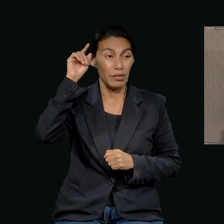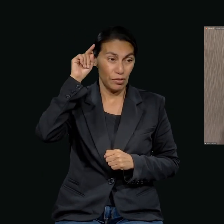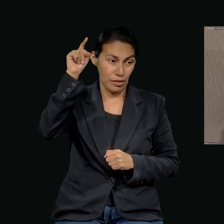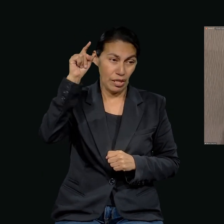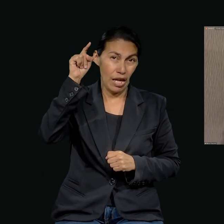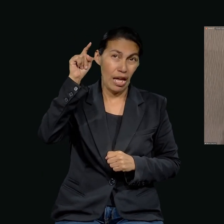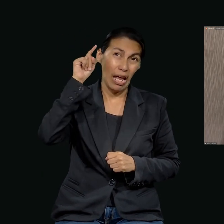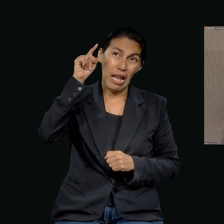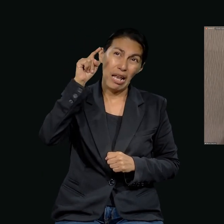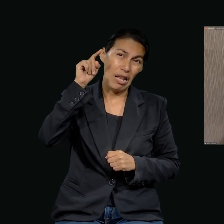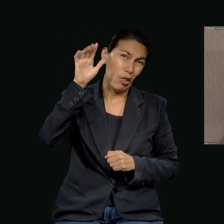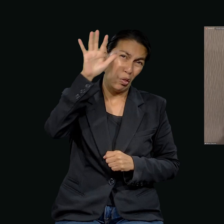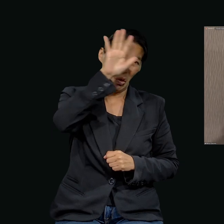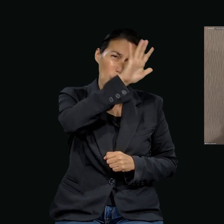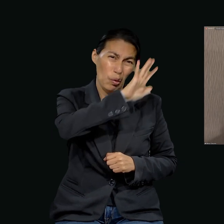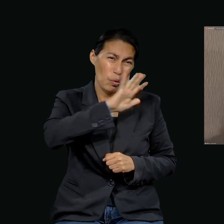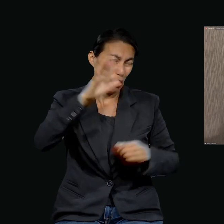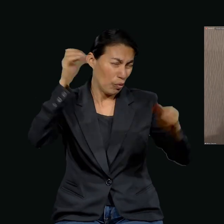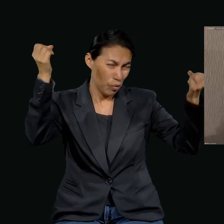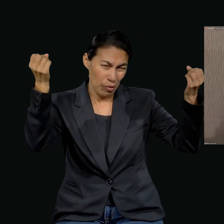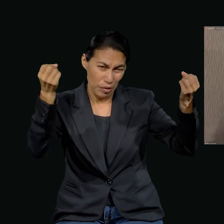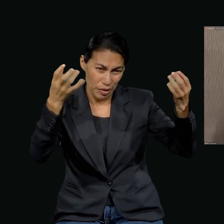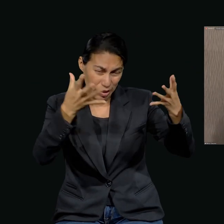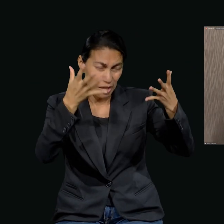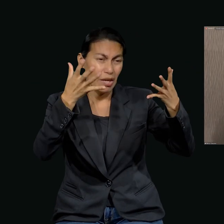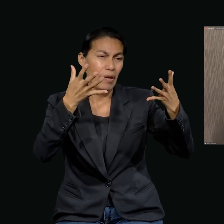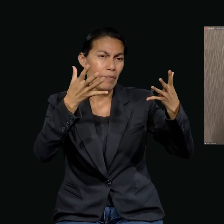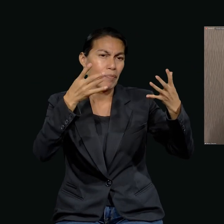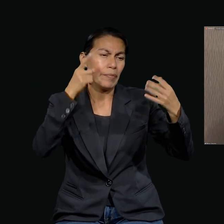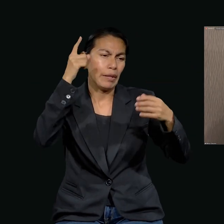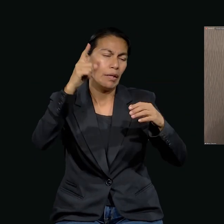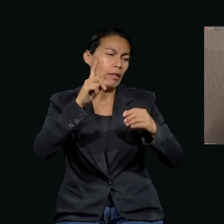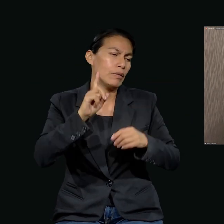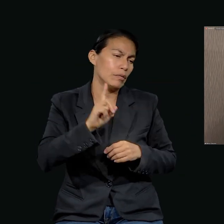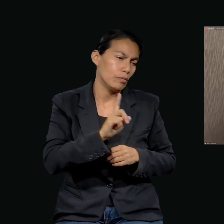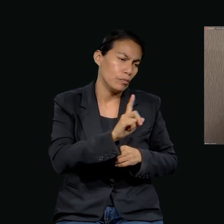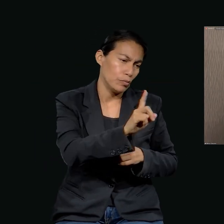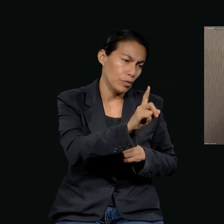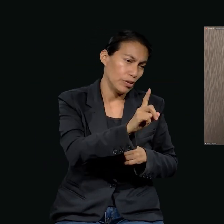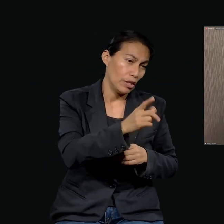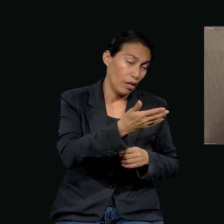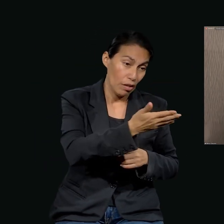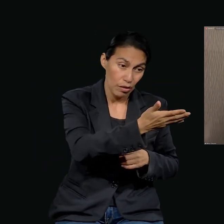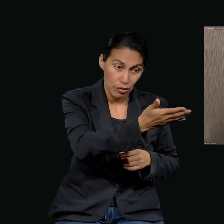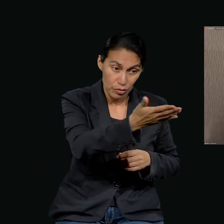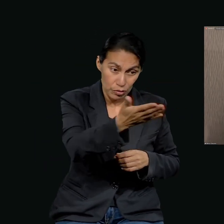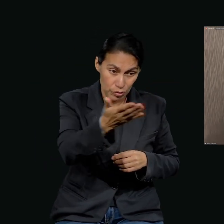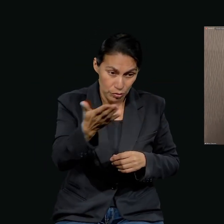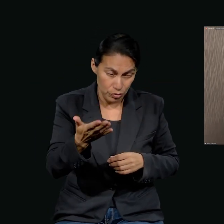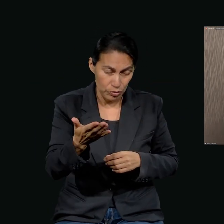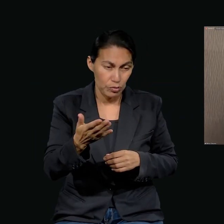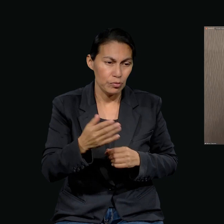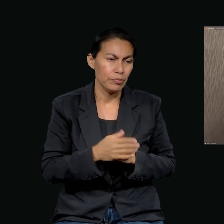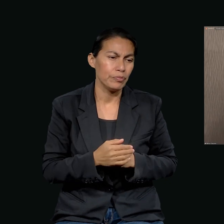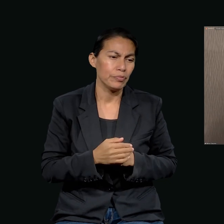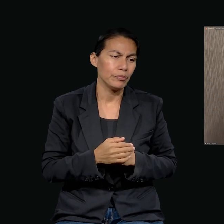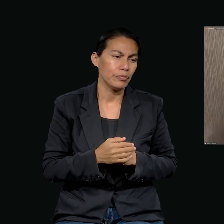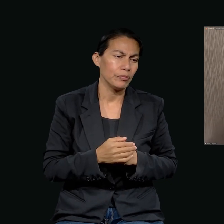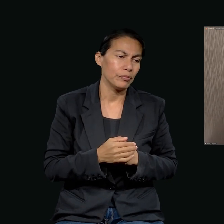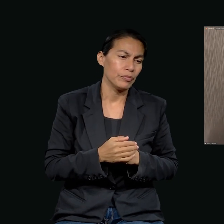y yo creo que el Dios del cielo, el creador de todo el universo,